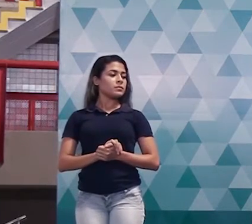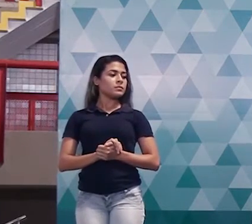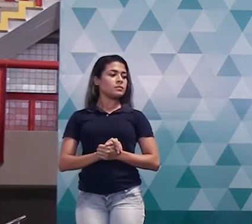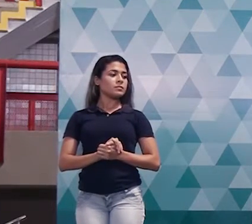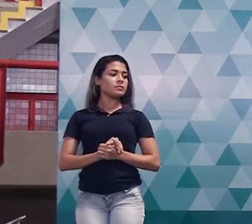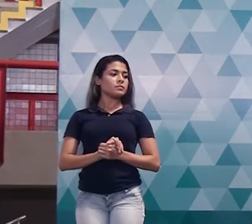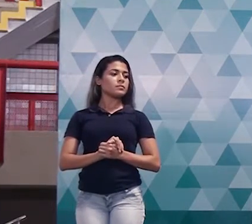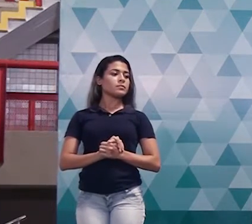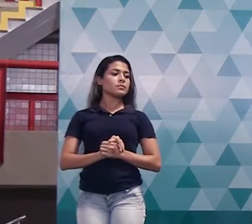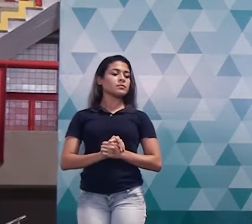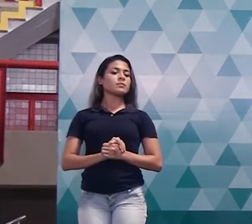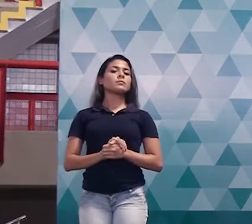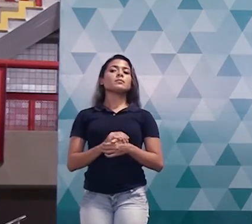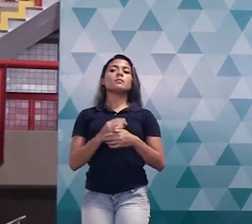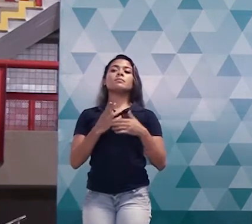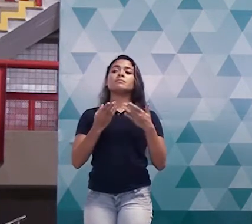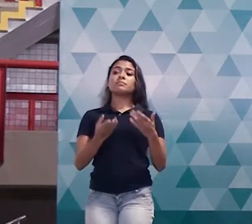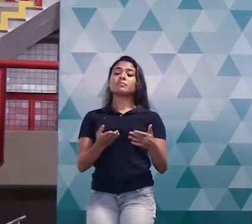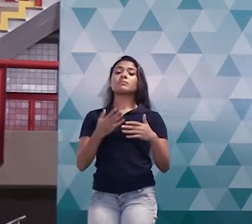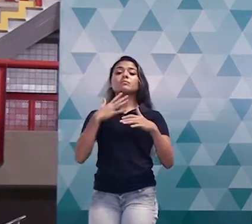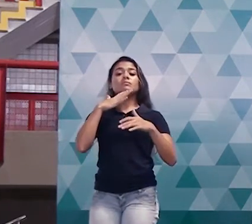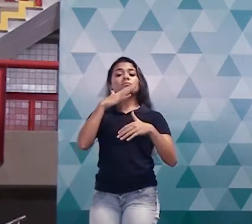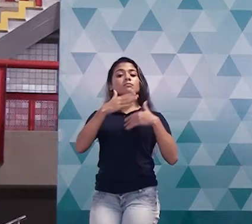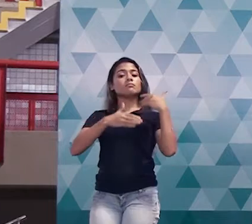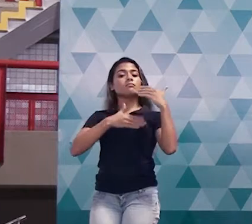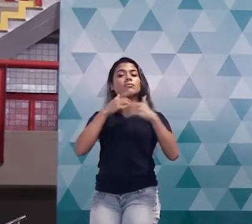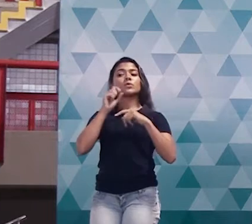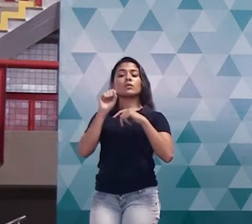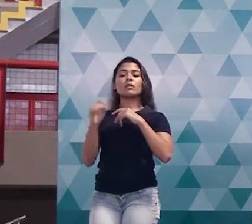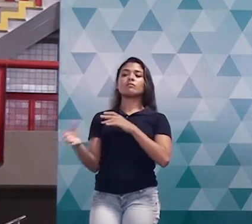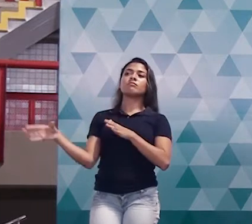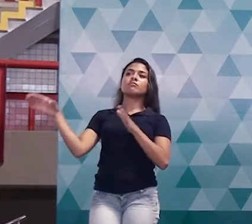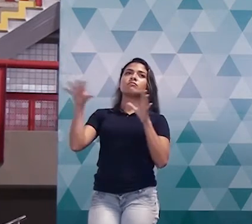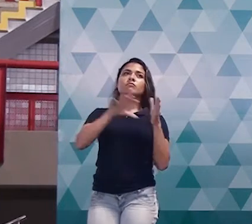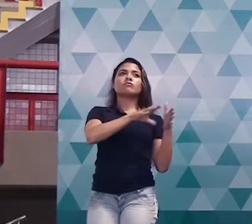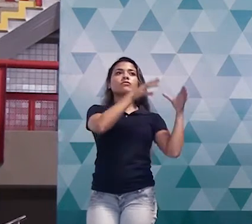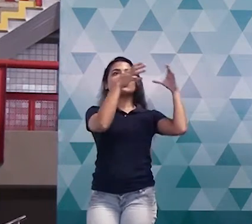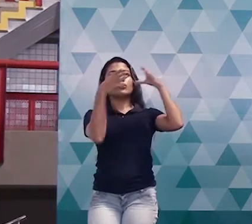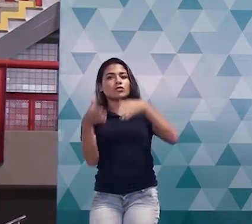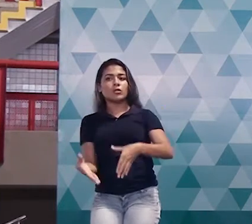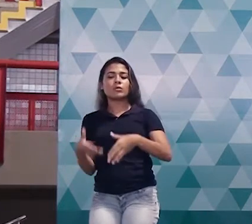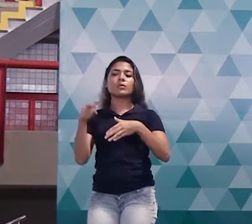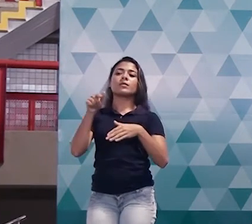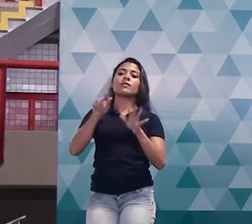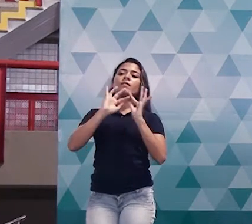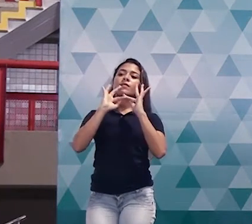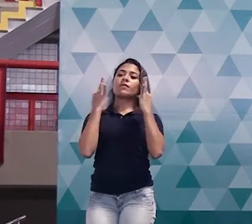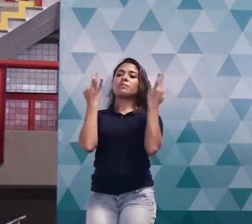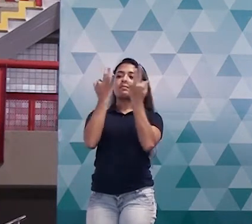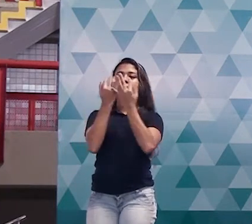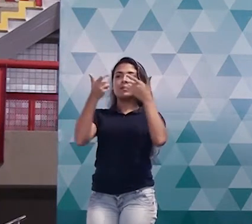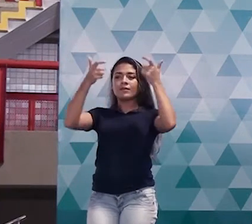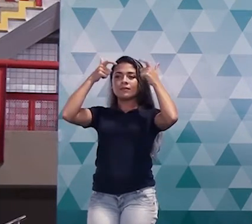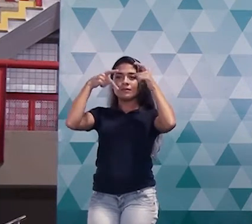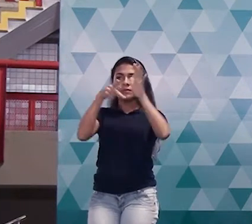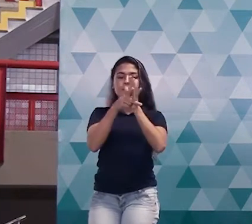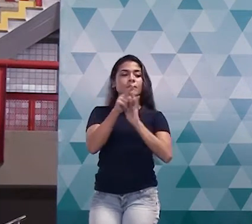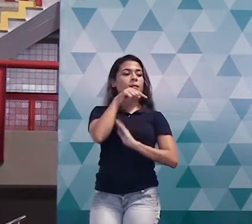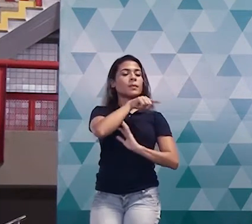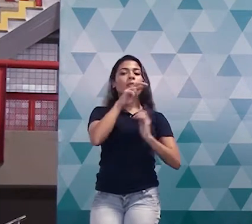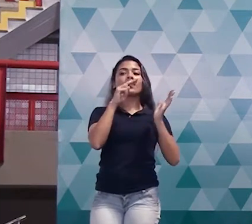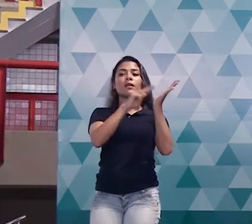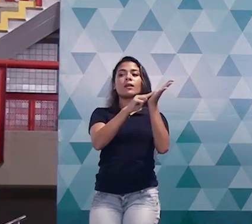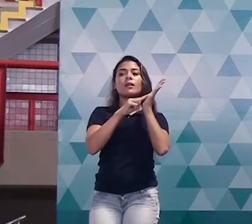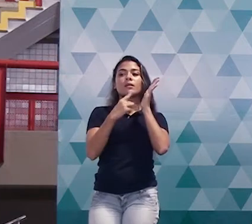Isso é a época da Era Pombalina. Com a chegada da família real portuguesa, uma perguntinha: